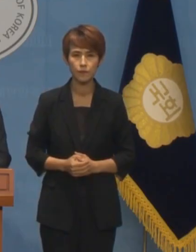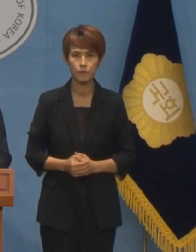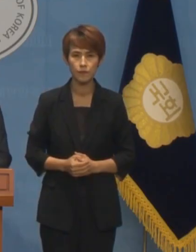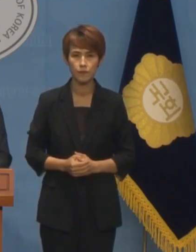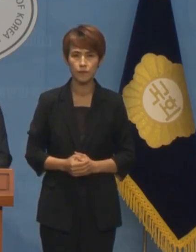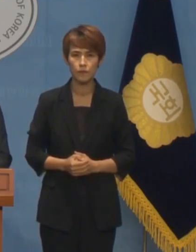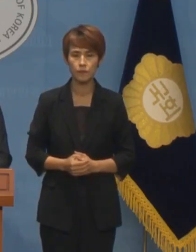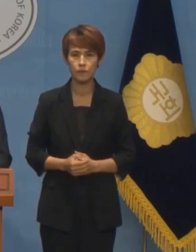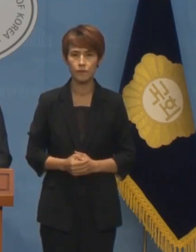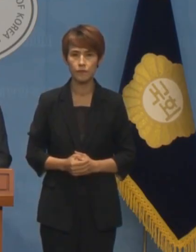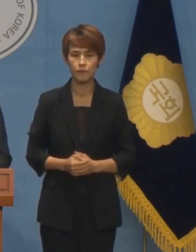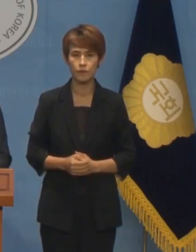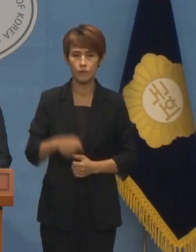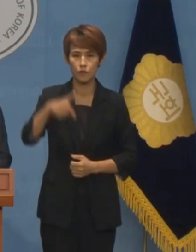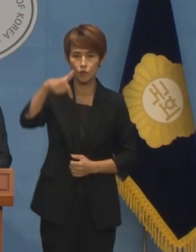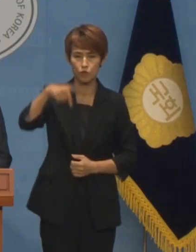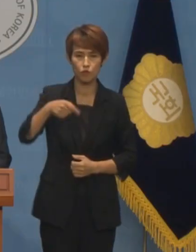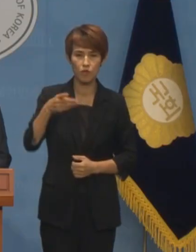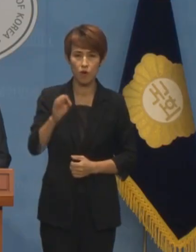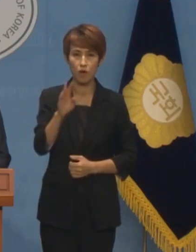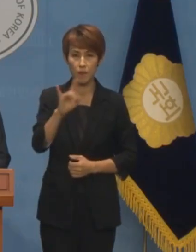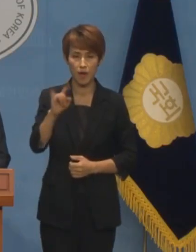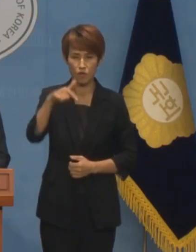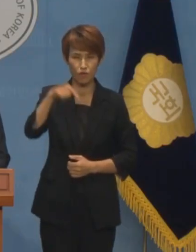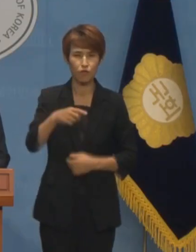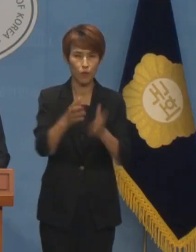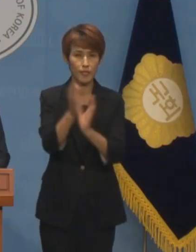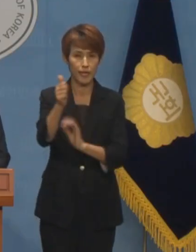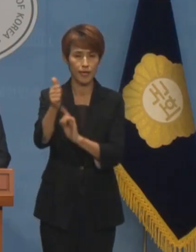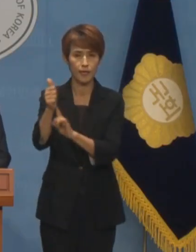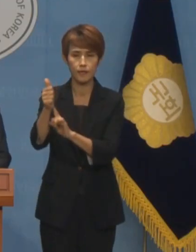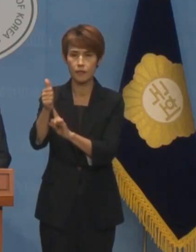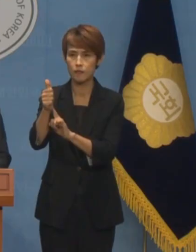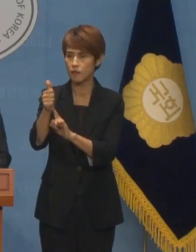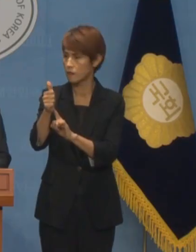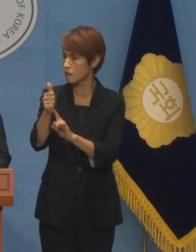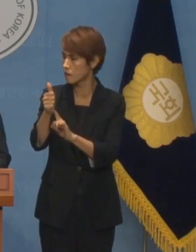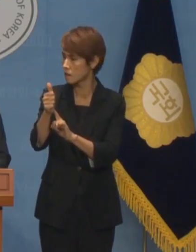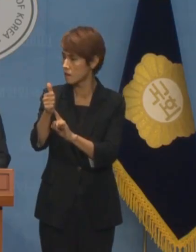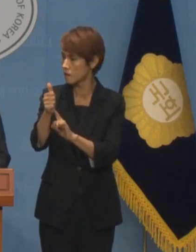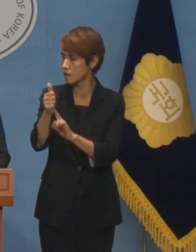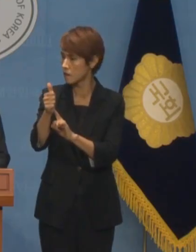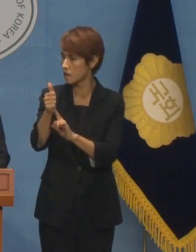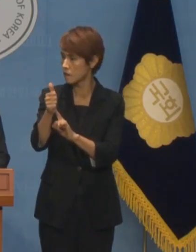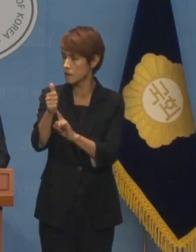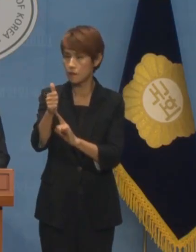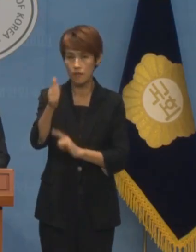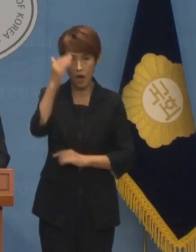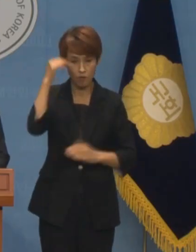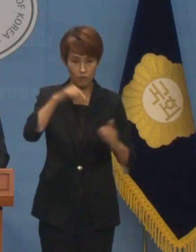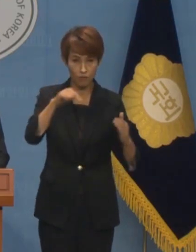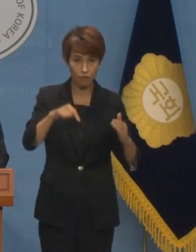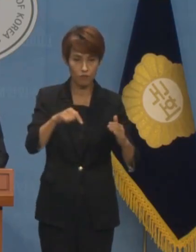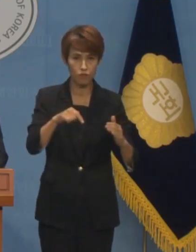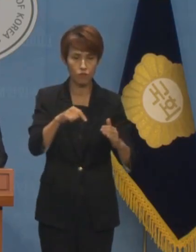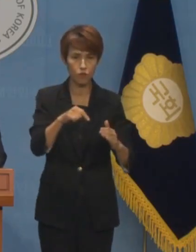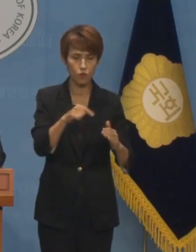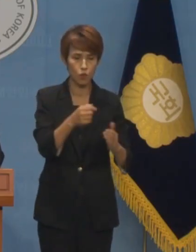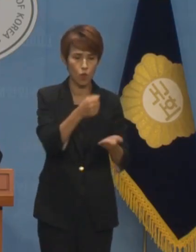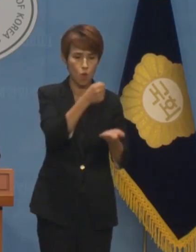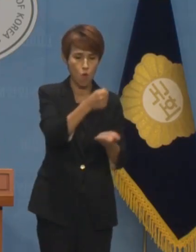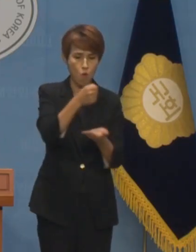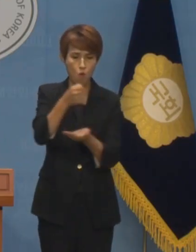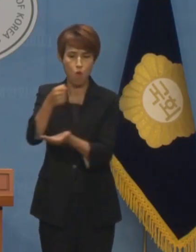보면은 구형배 회장이 이렇게 많은 곳에다가 국내에 이렇게 많은 걸 가지고 있습니다.